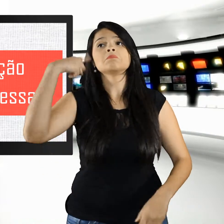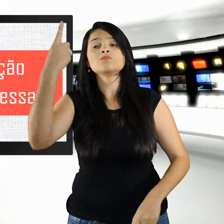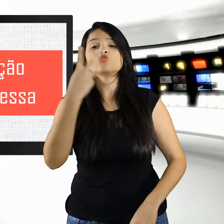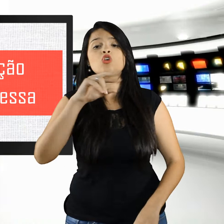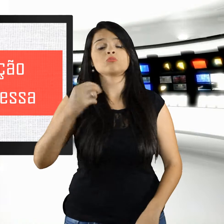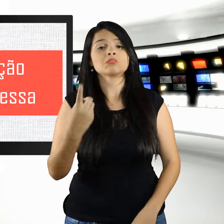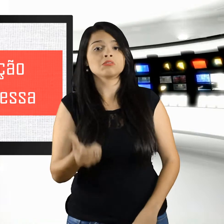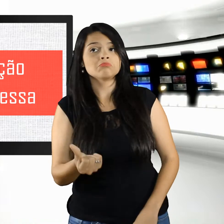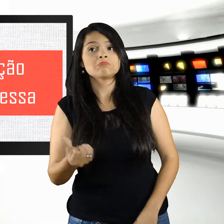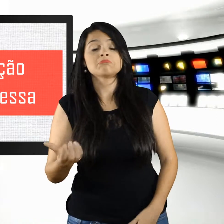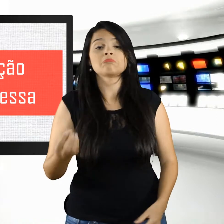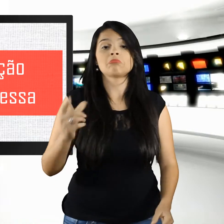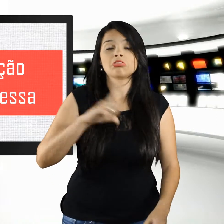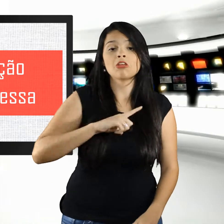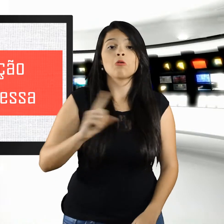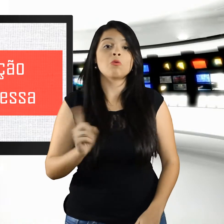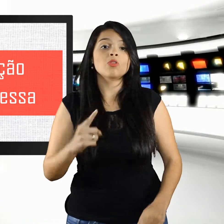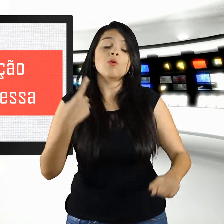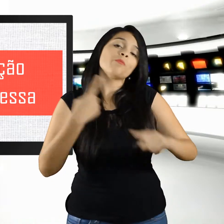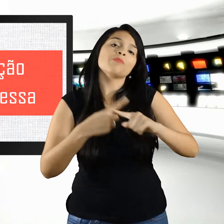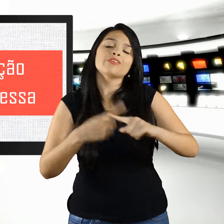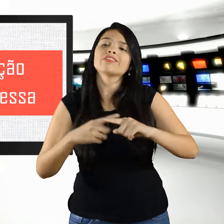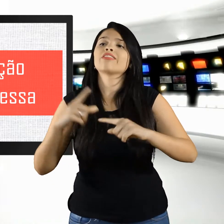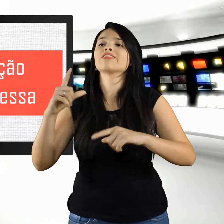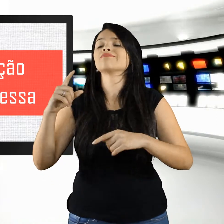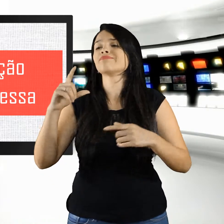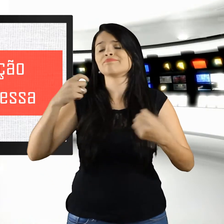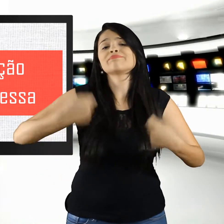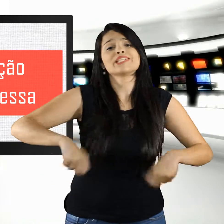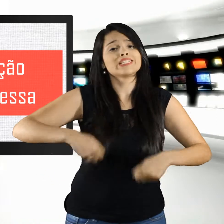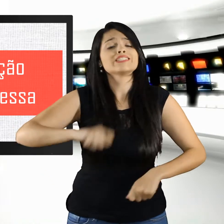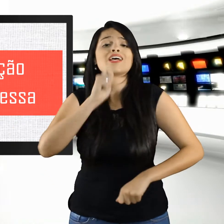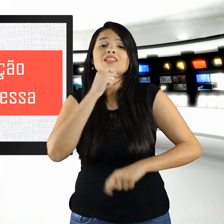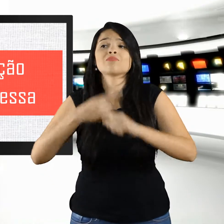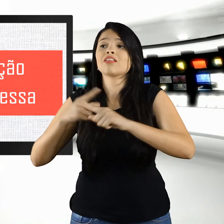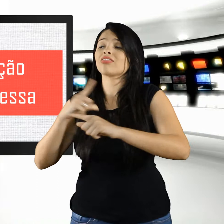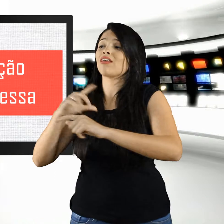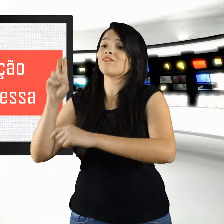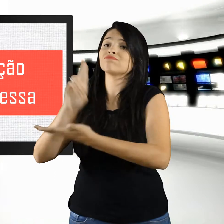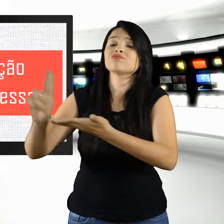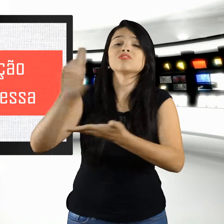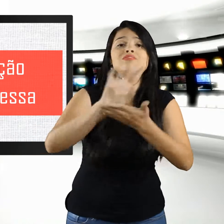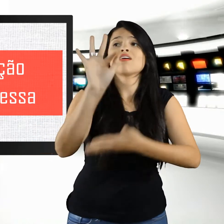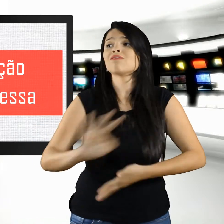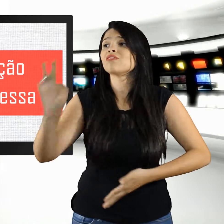Iniciativa necessária, uma vez que não há instituições de ensino superior suficientes para a formação dos profissionais visando a